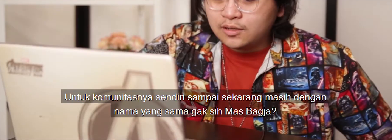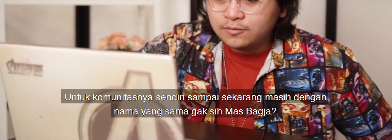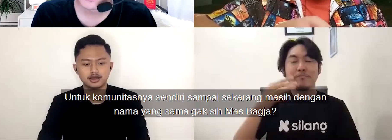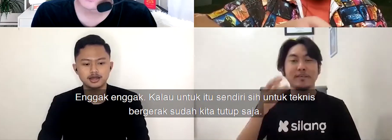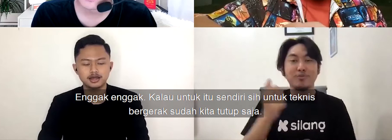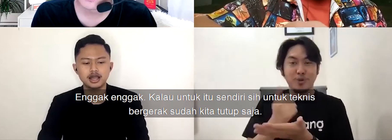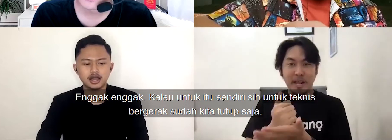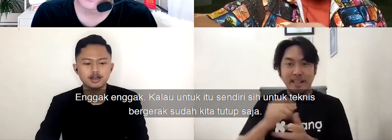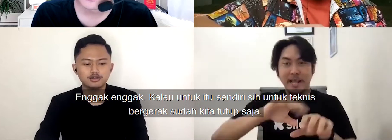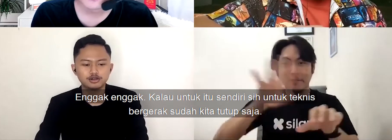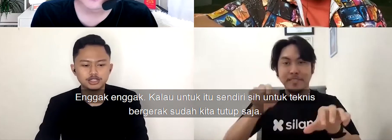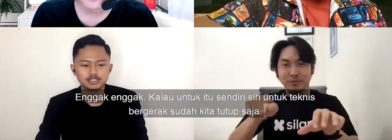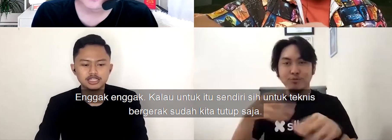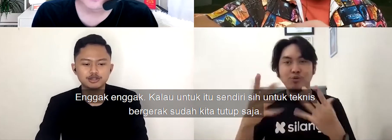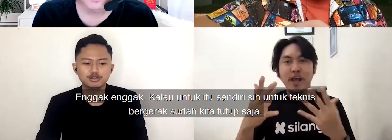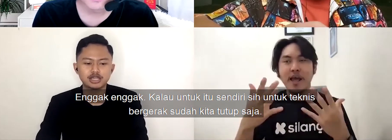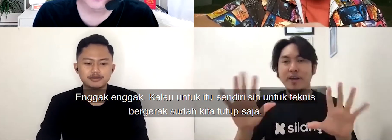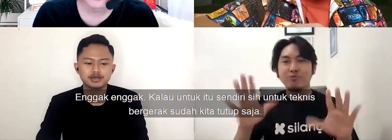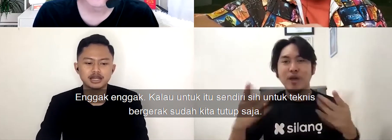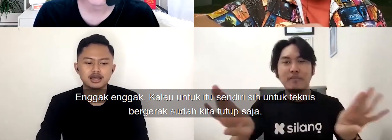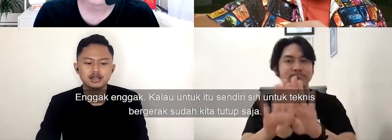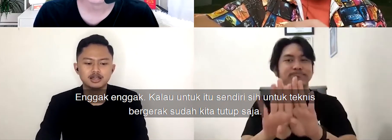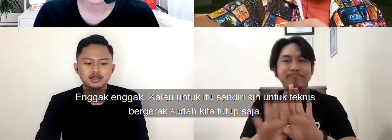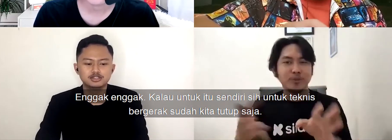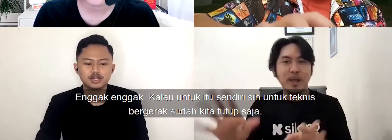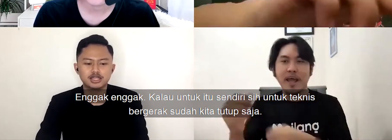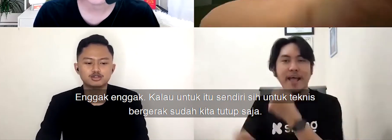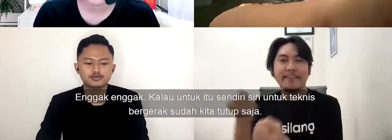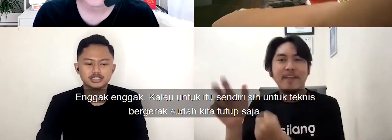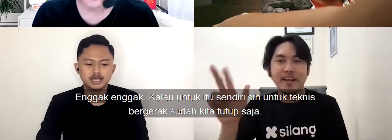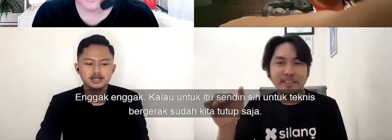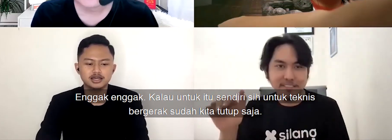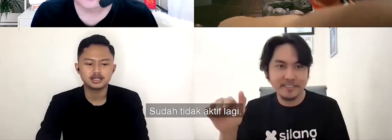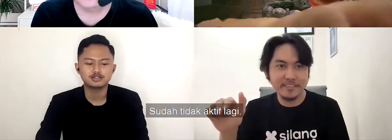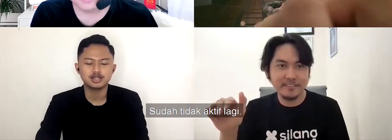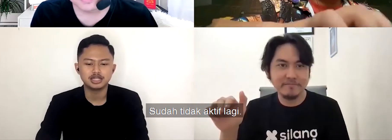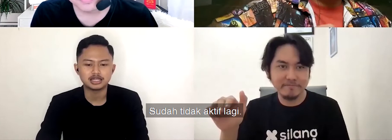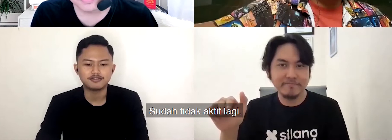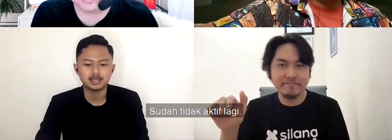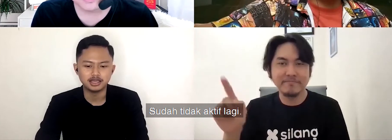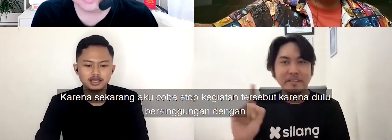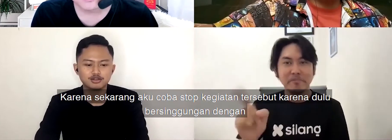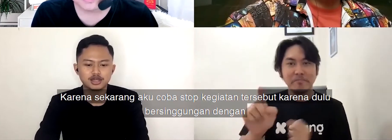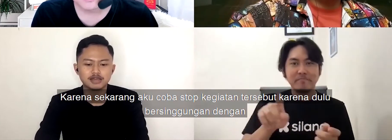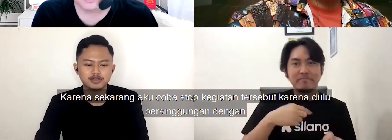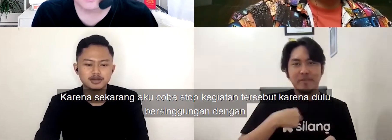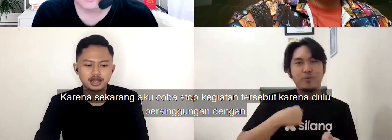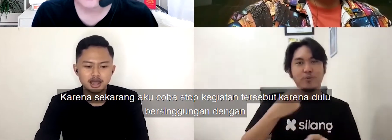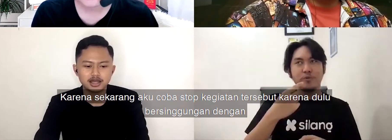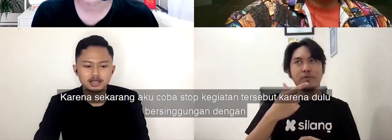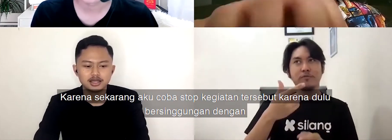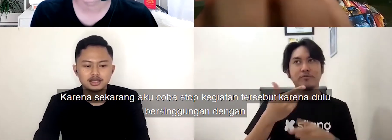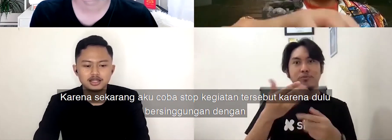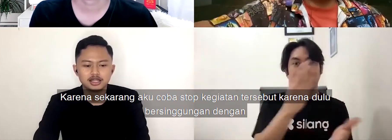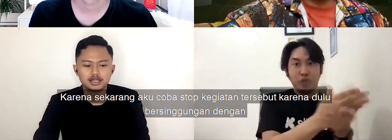enggak sih Maksudnya enggak kalau begitu sedih sebagai fans berat sudah kita tutup saja tidak aktif lagi